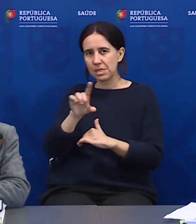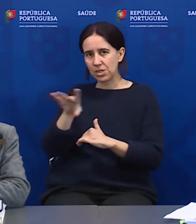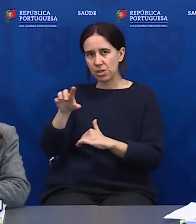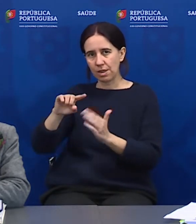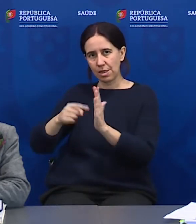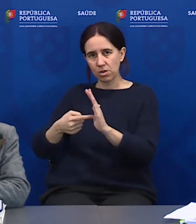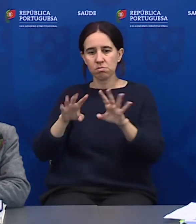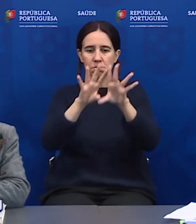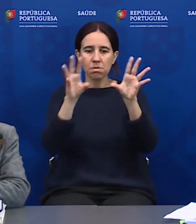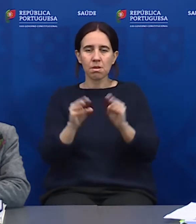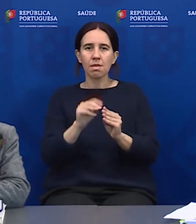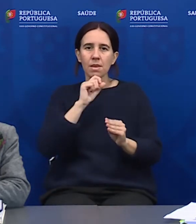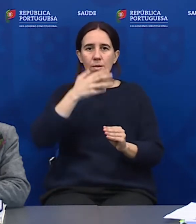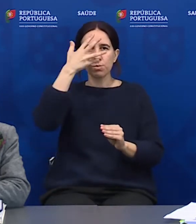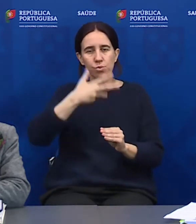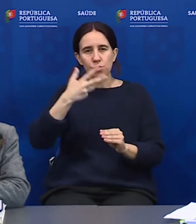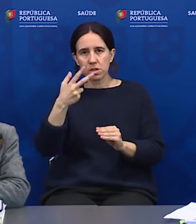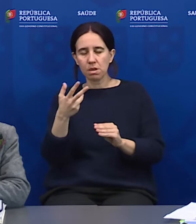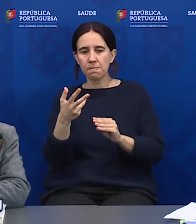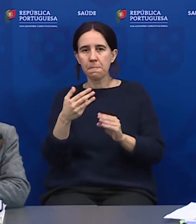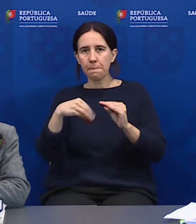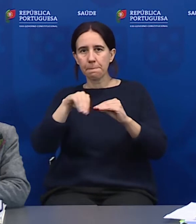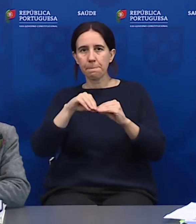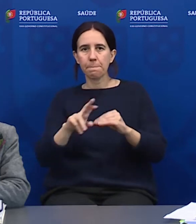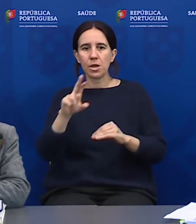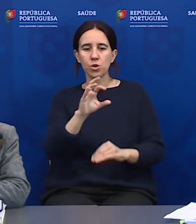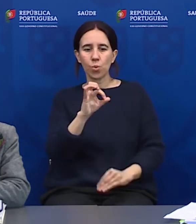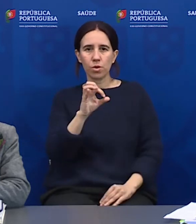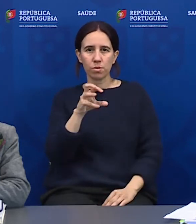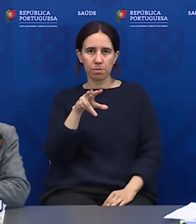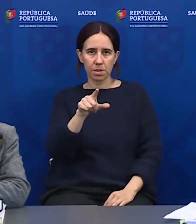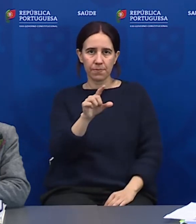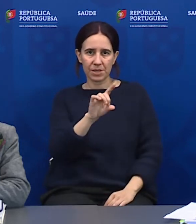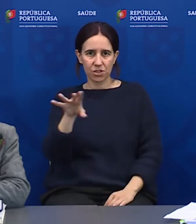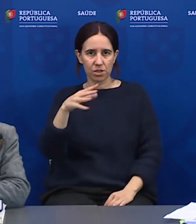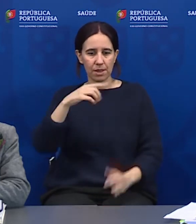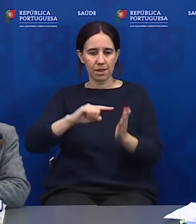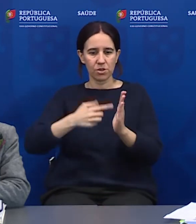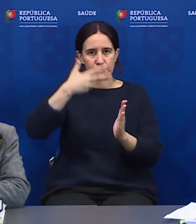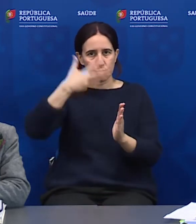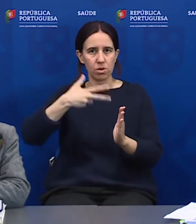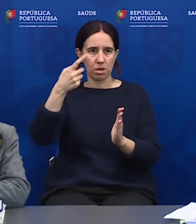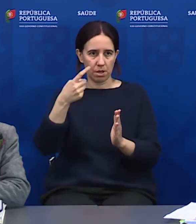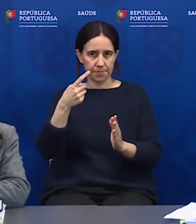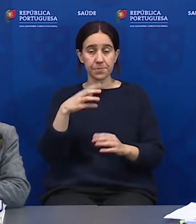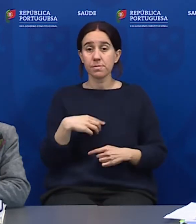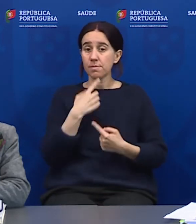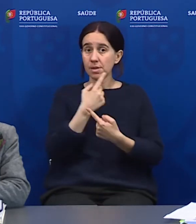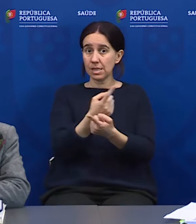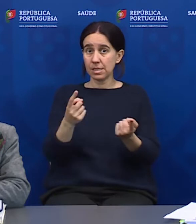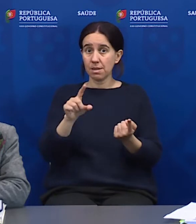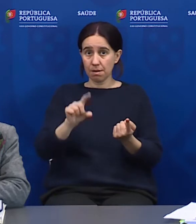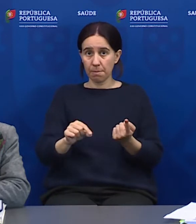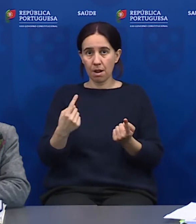o que dá uma capacidade diária de mais 8.600 testes por dia. E dizer também que existe